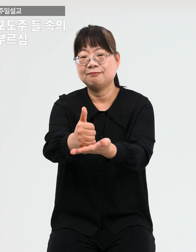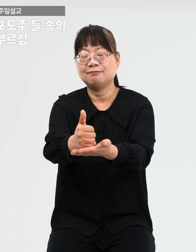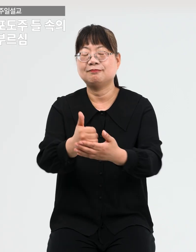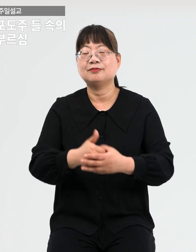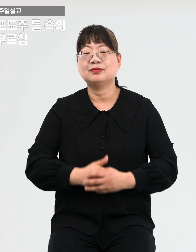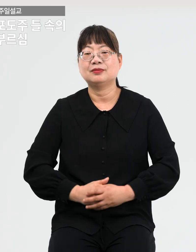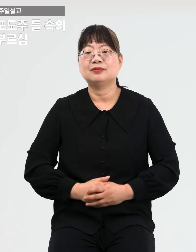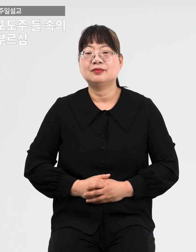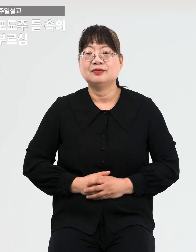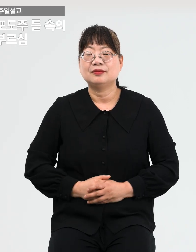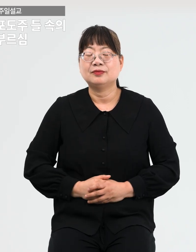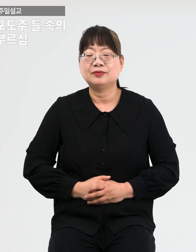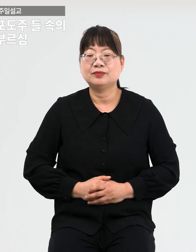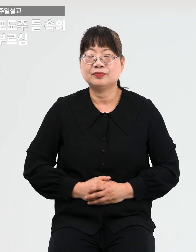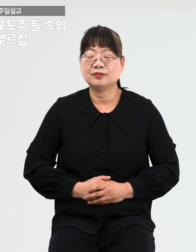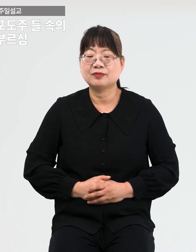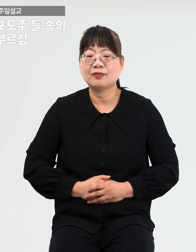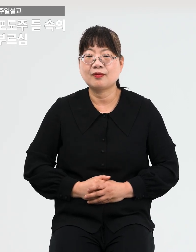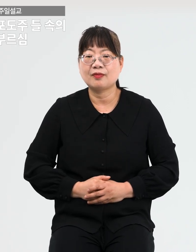하나님은